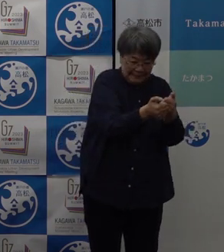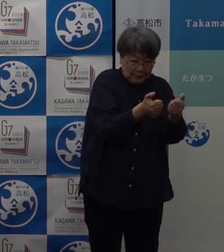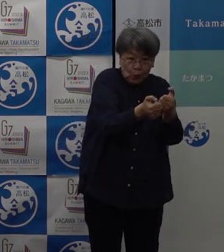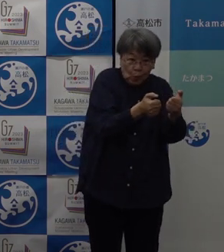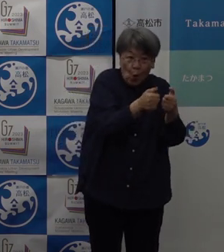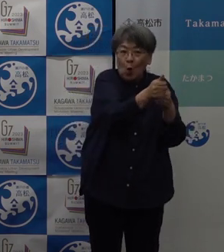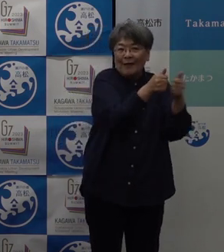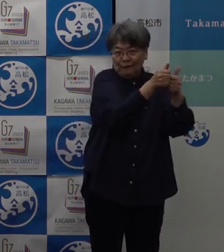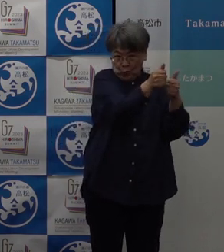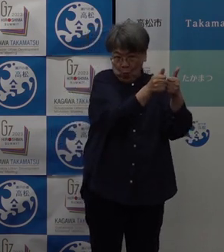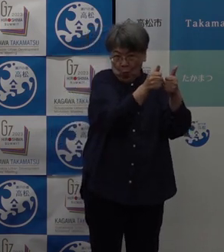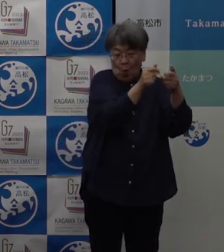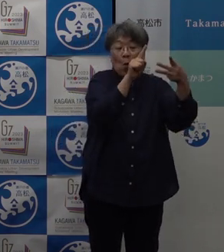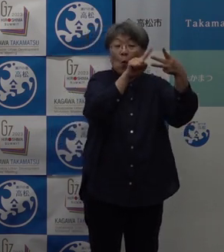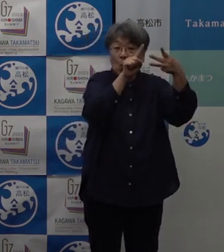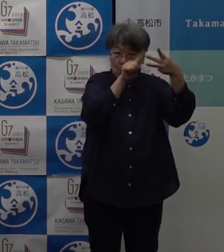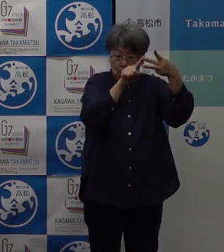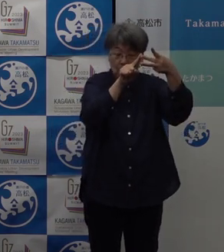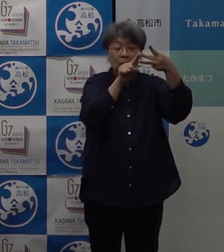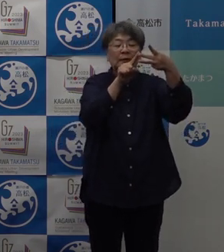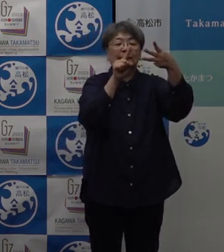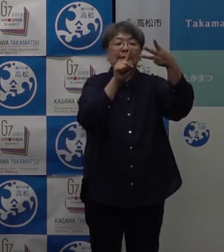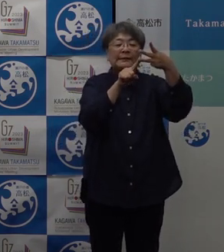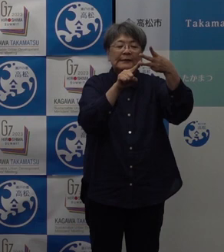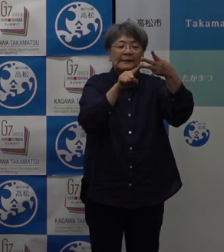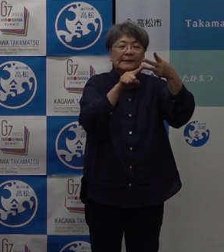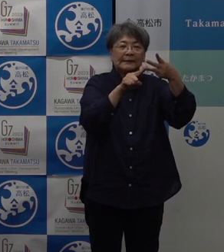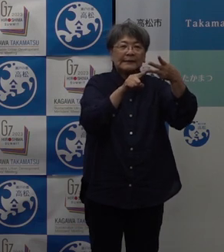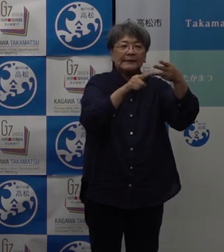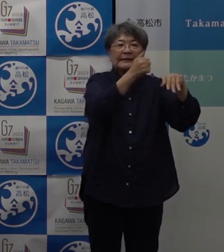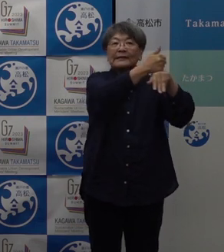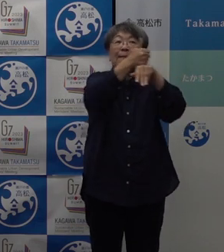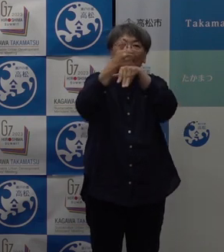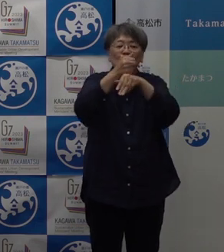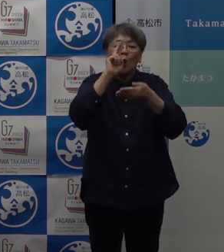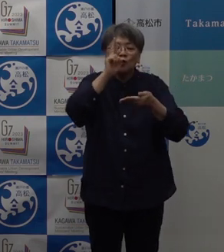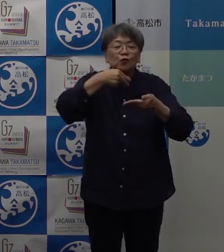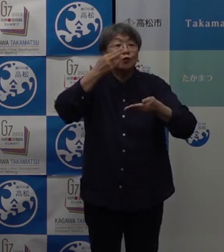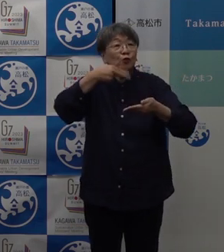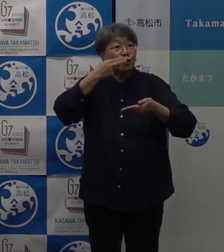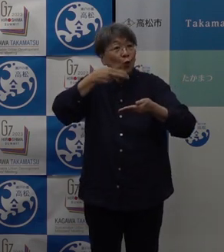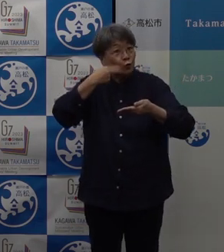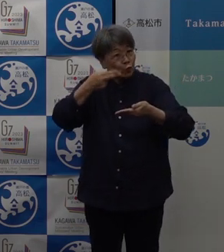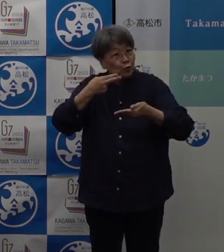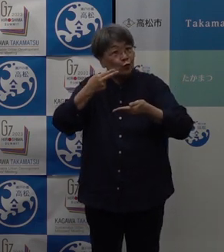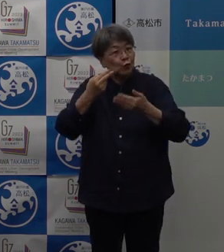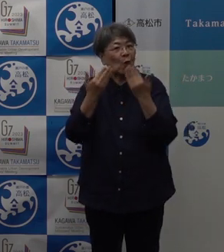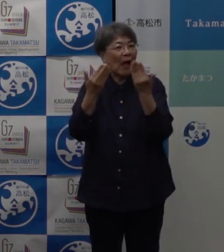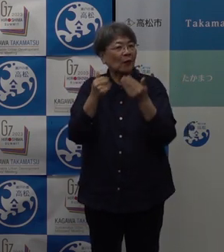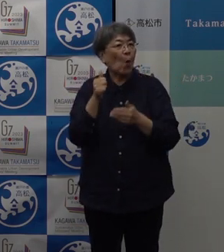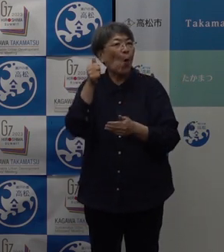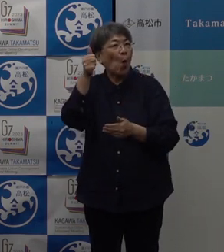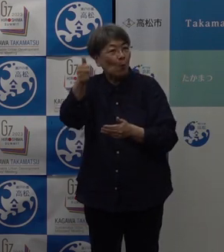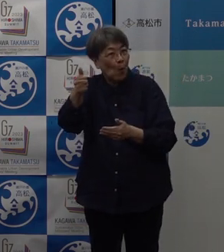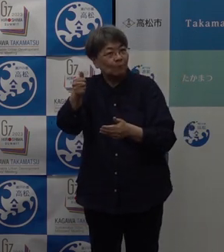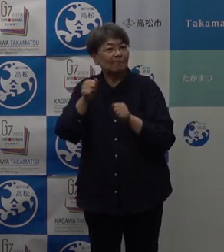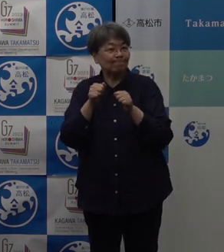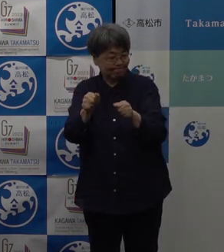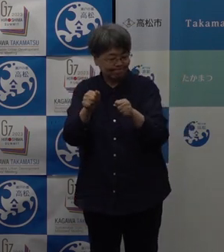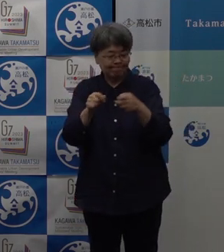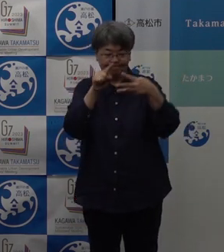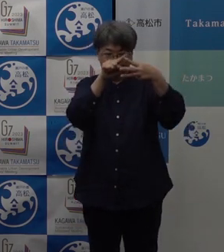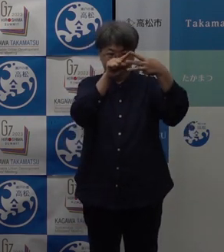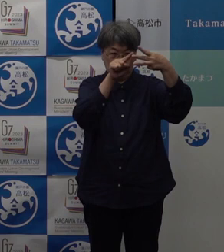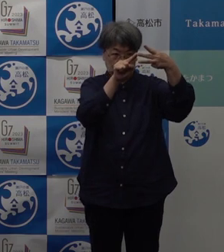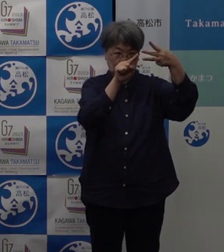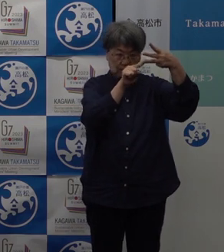街並みデザインコンテストの開催についてと、サミット給食の、私特定局長の学校訪問の実施について、